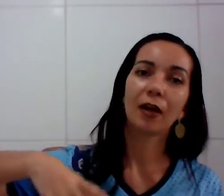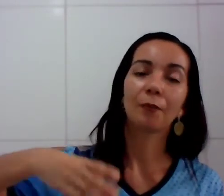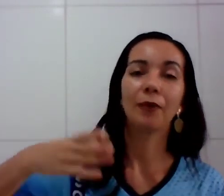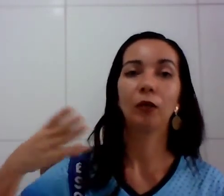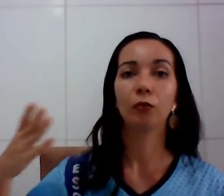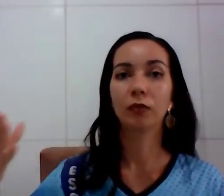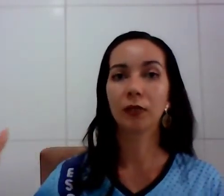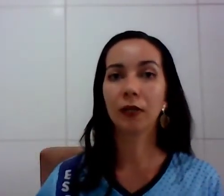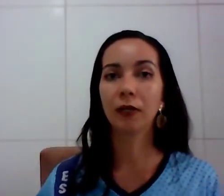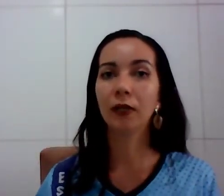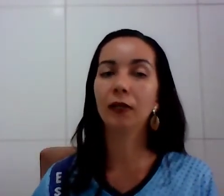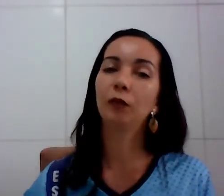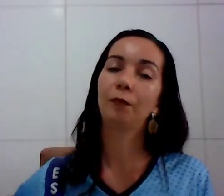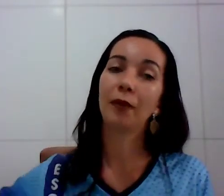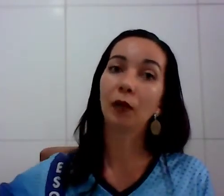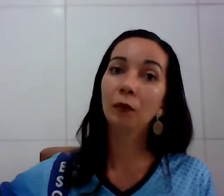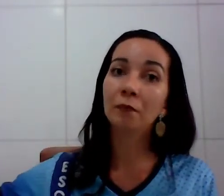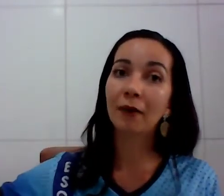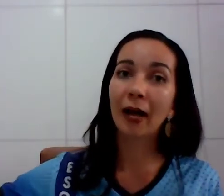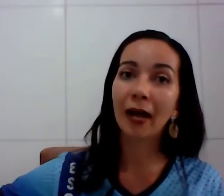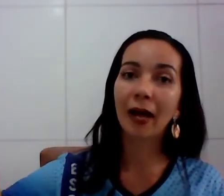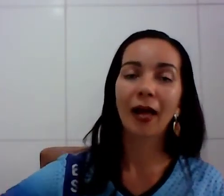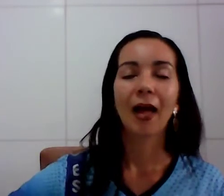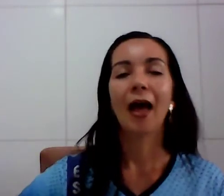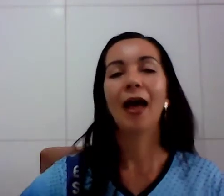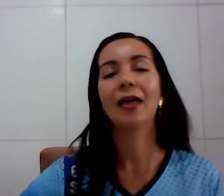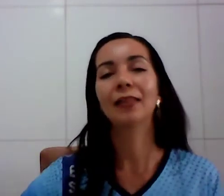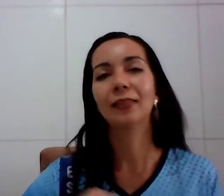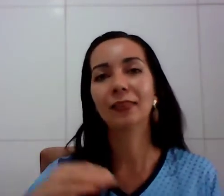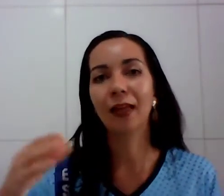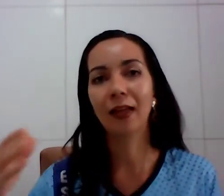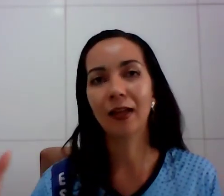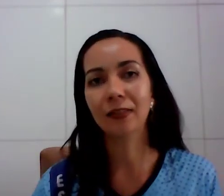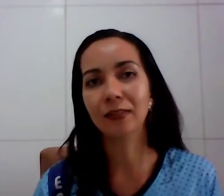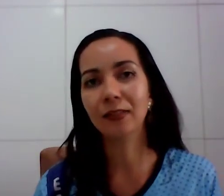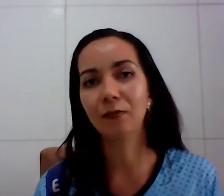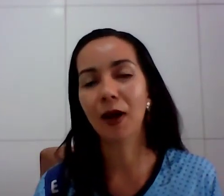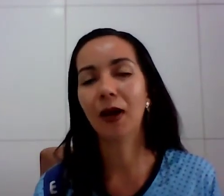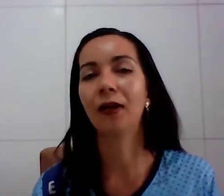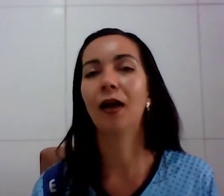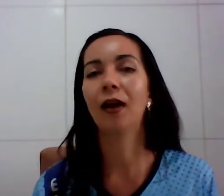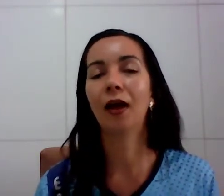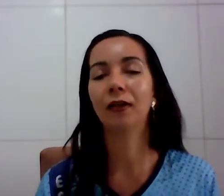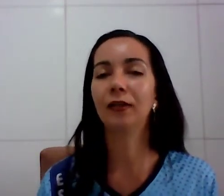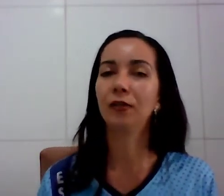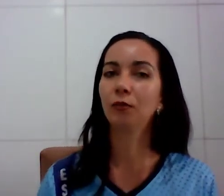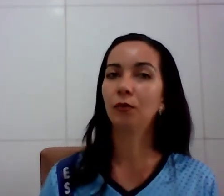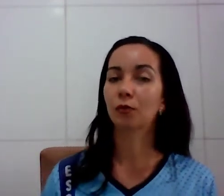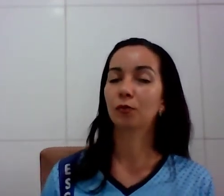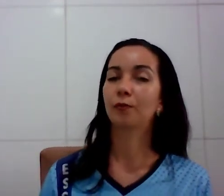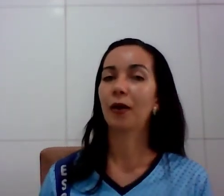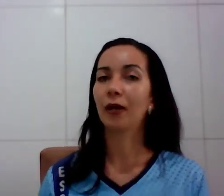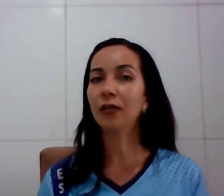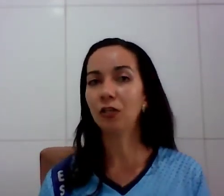navegar pelo oceano, pelo mar, até desembarcar aqui no nosso